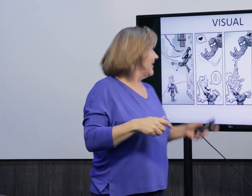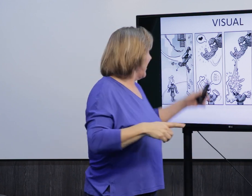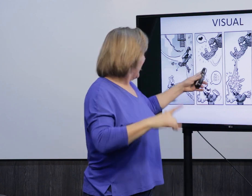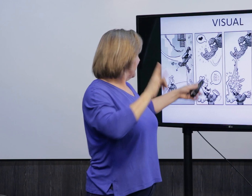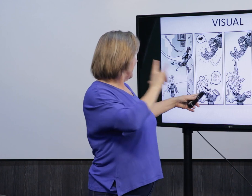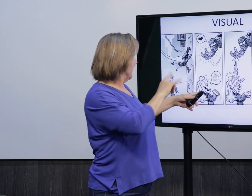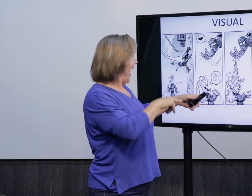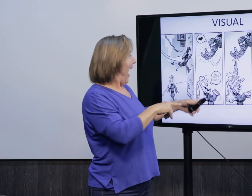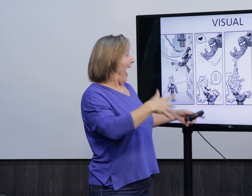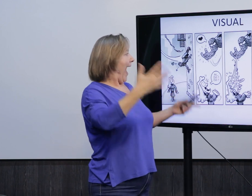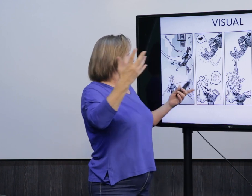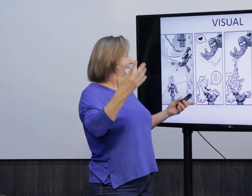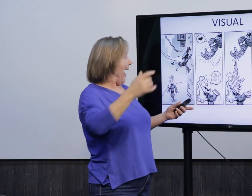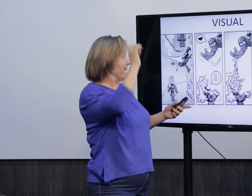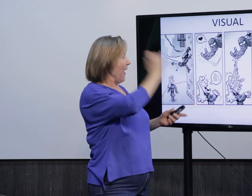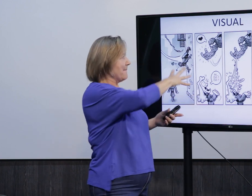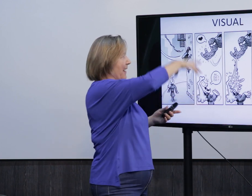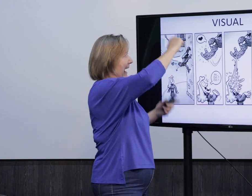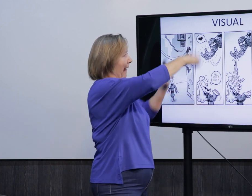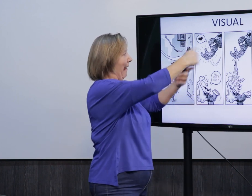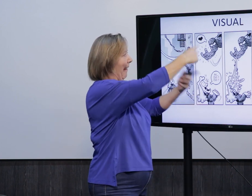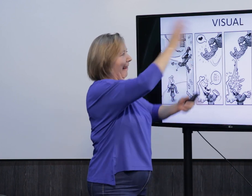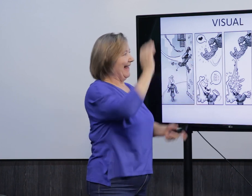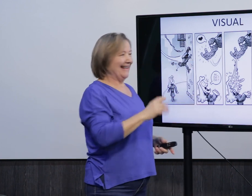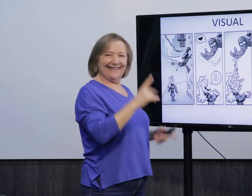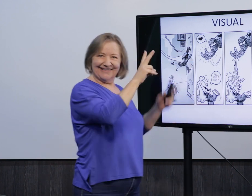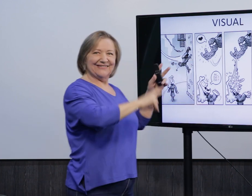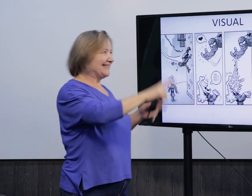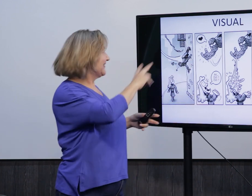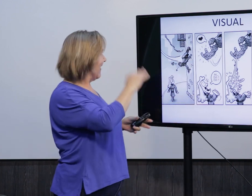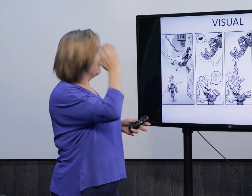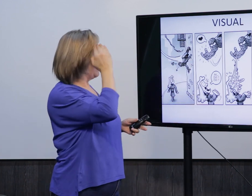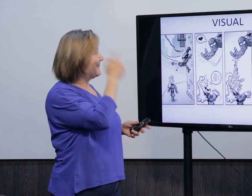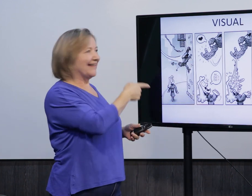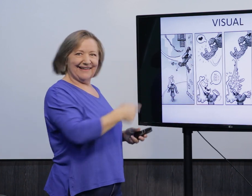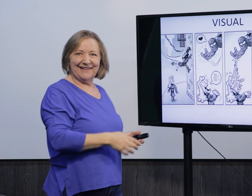Universal usado em todo mundo Então olha só não é bem visual